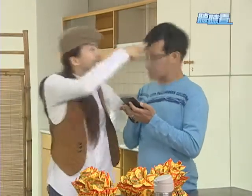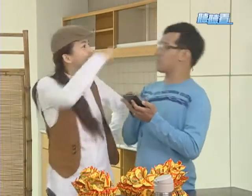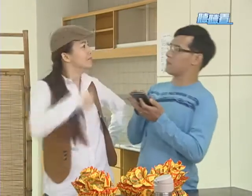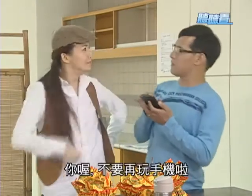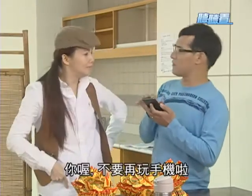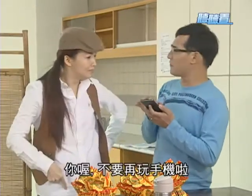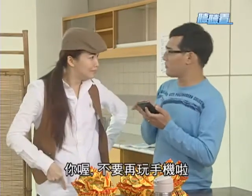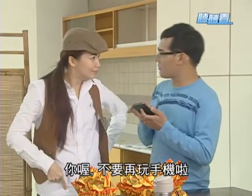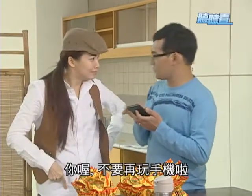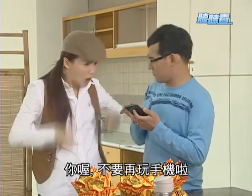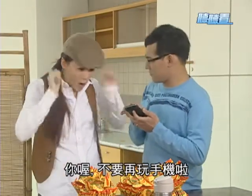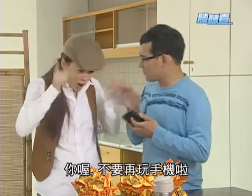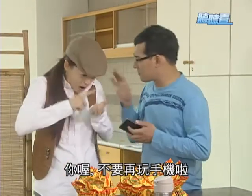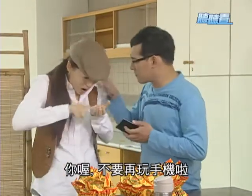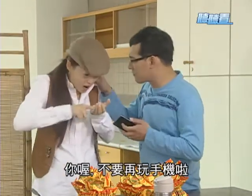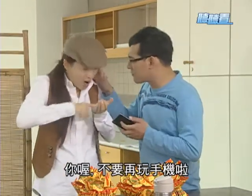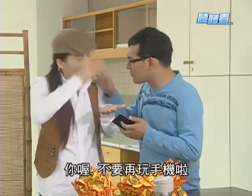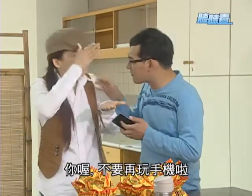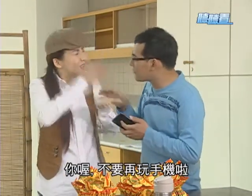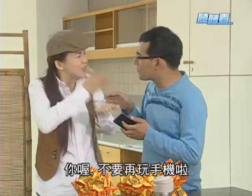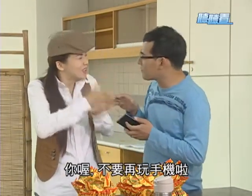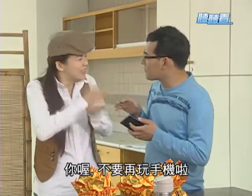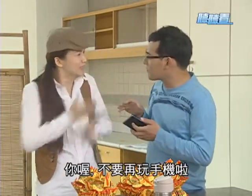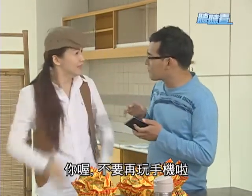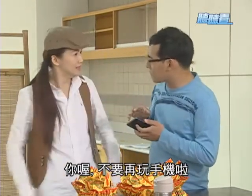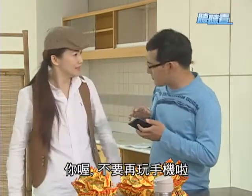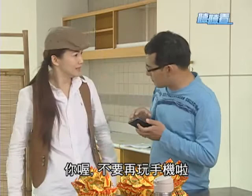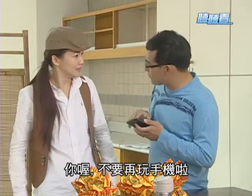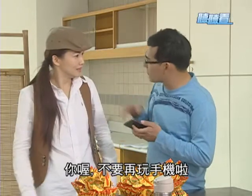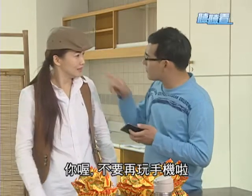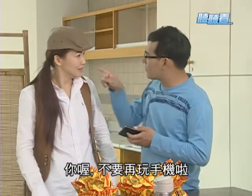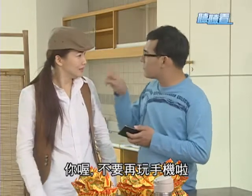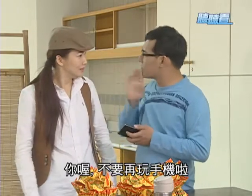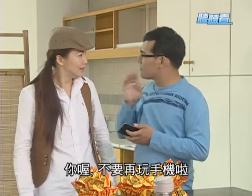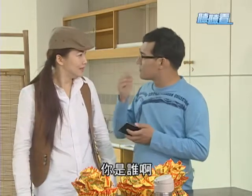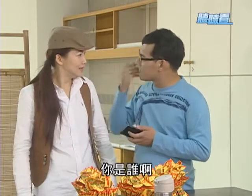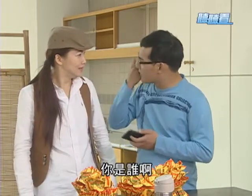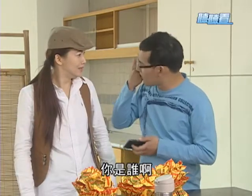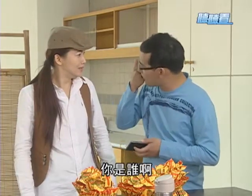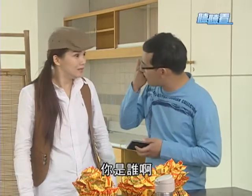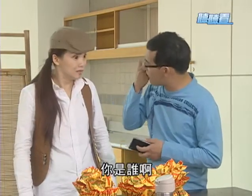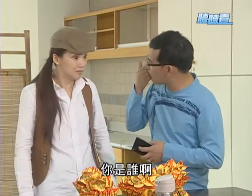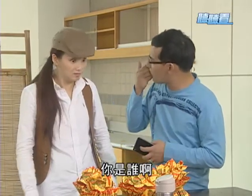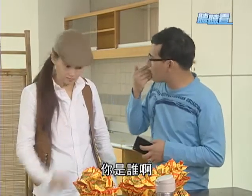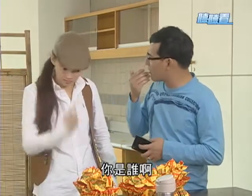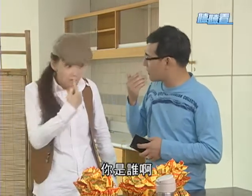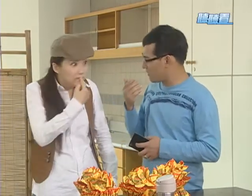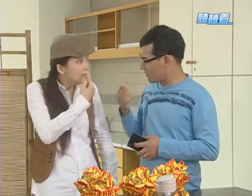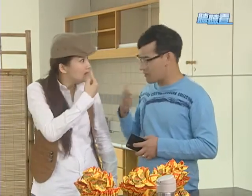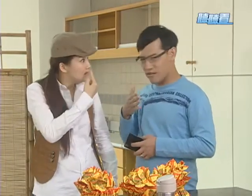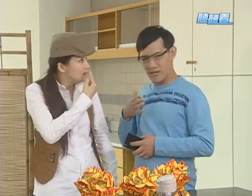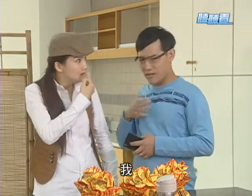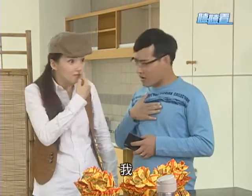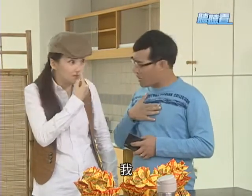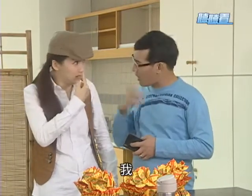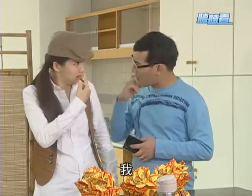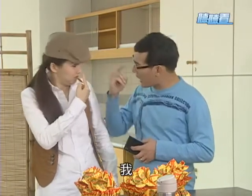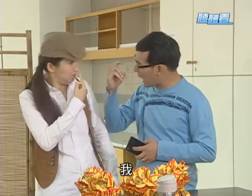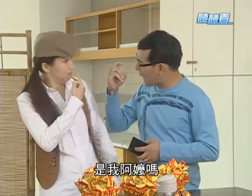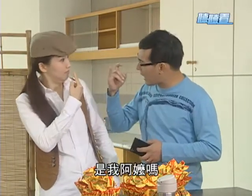你哟，不要再玩手机啦！ 你是谁啊？ 我， 是我阿嬷